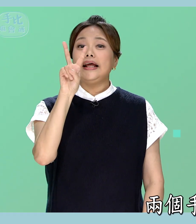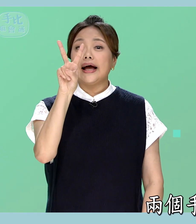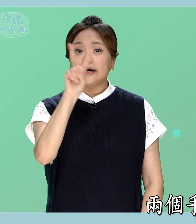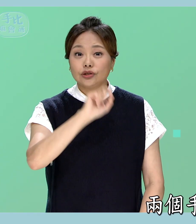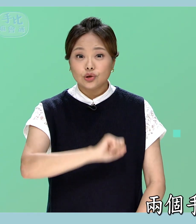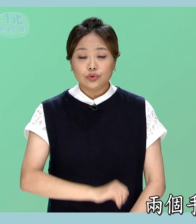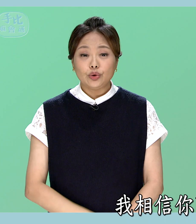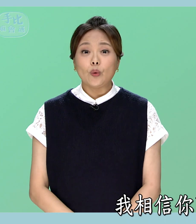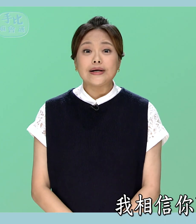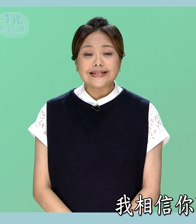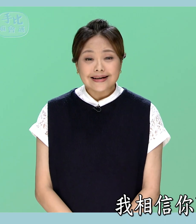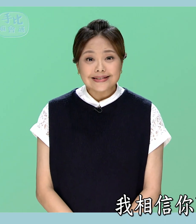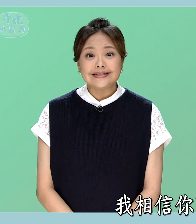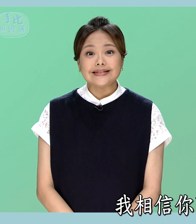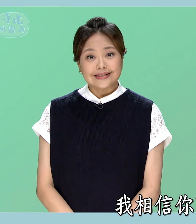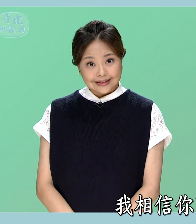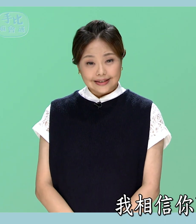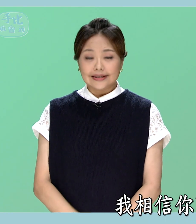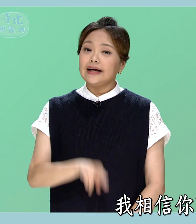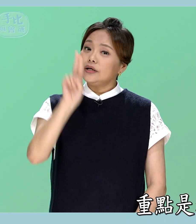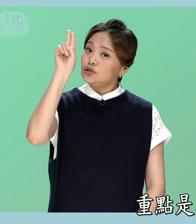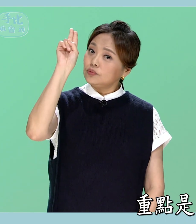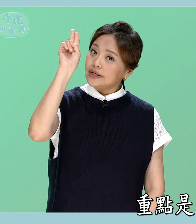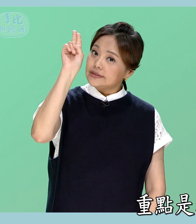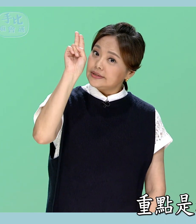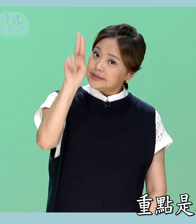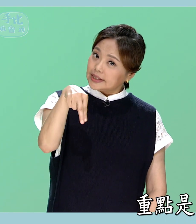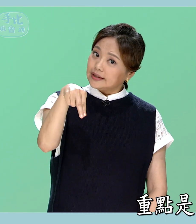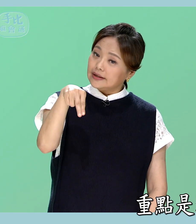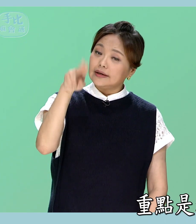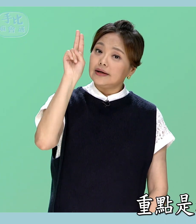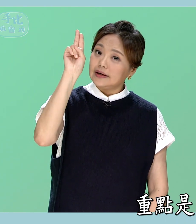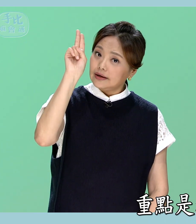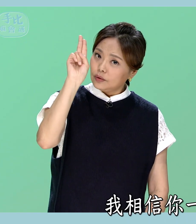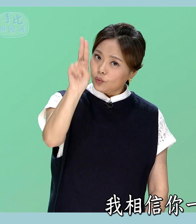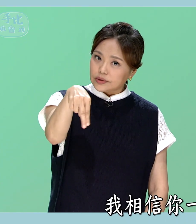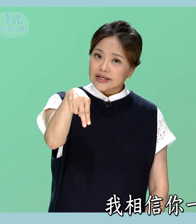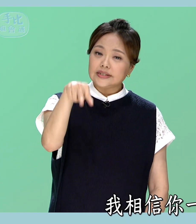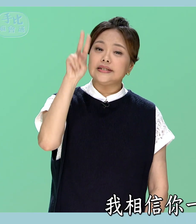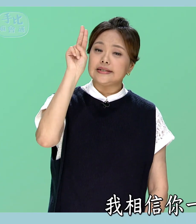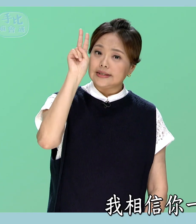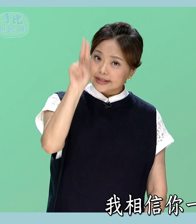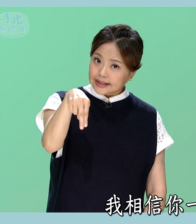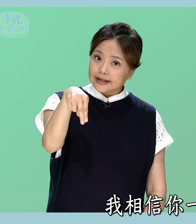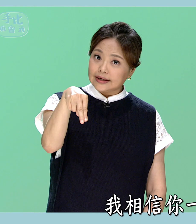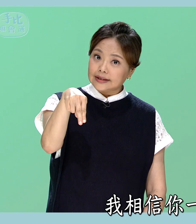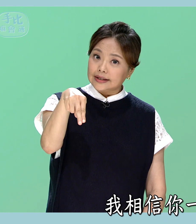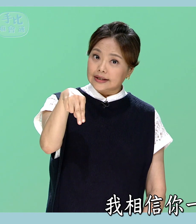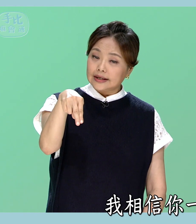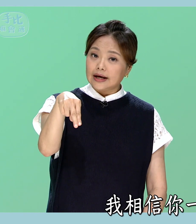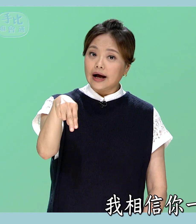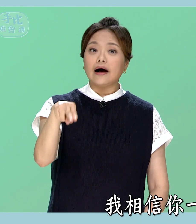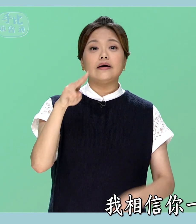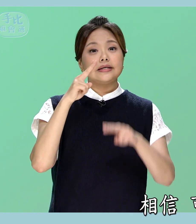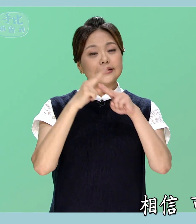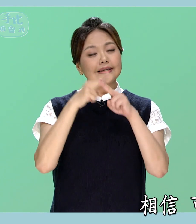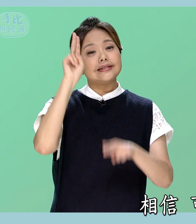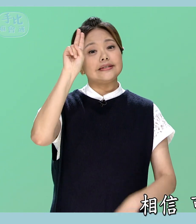两个手语，我相信你可以的。重点是这个，我相信你一定可以。好，相信可